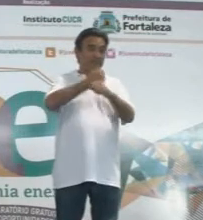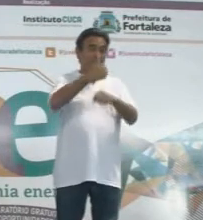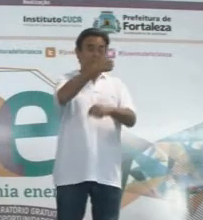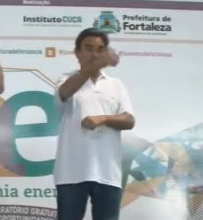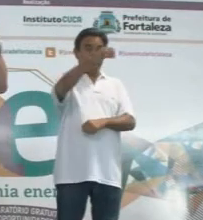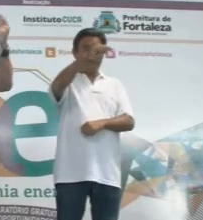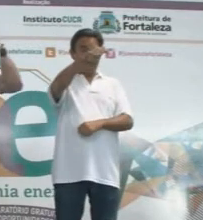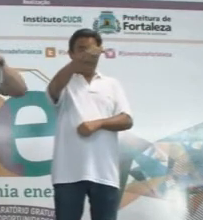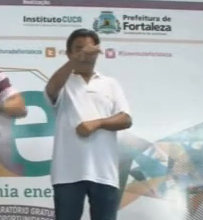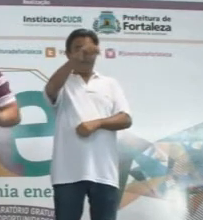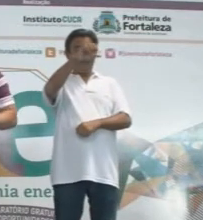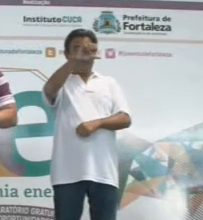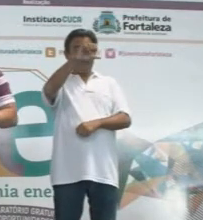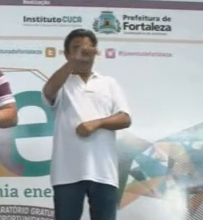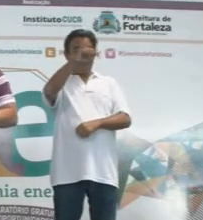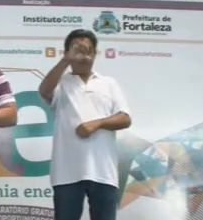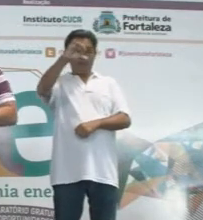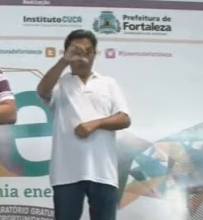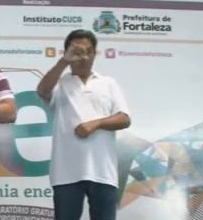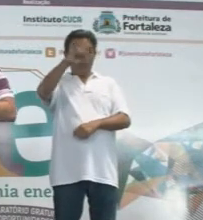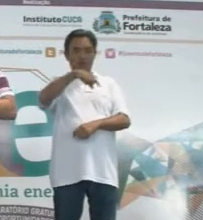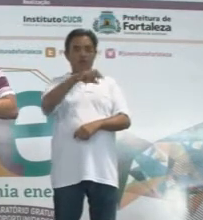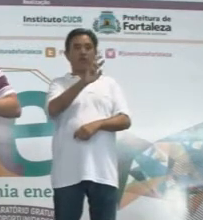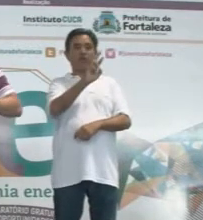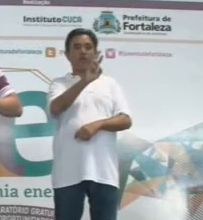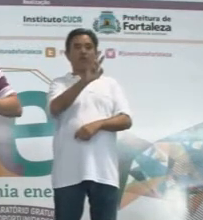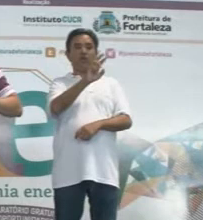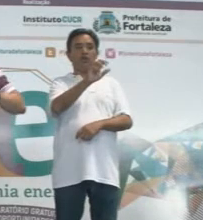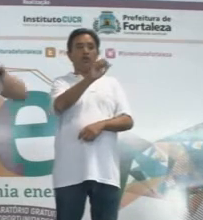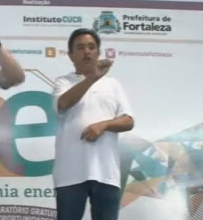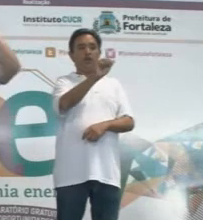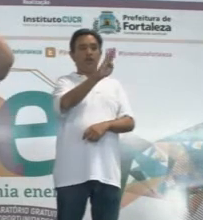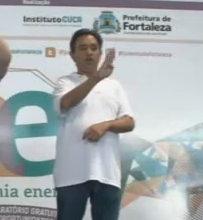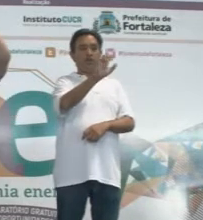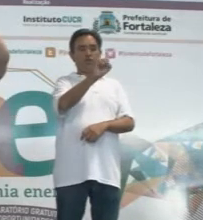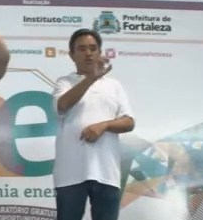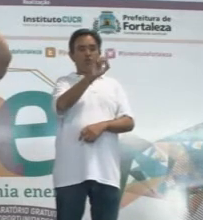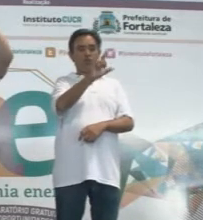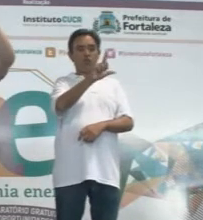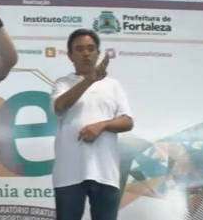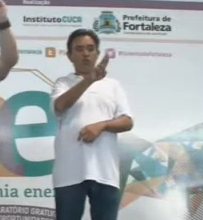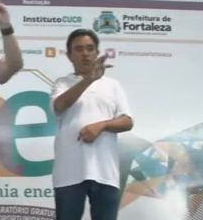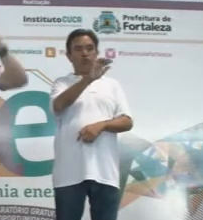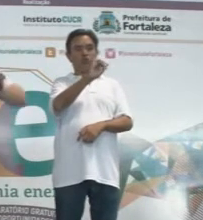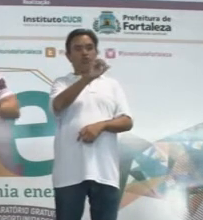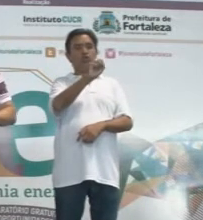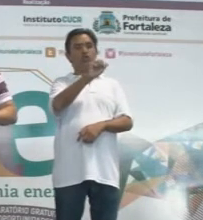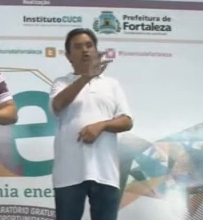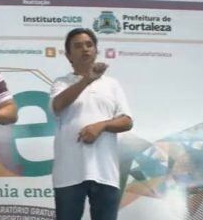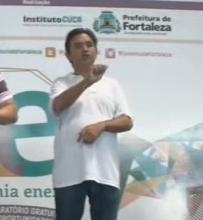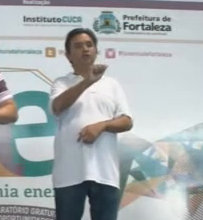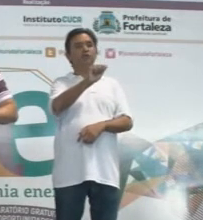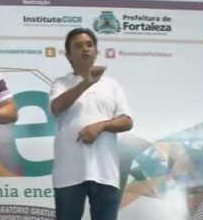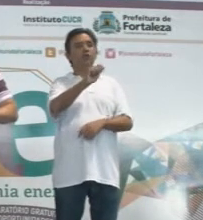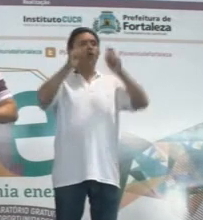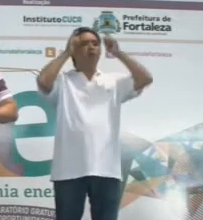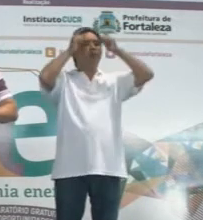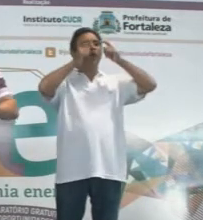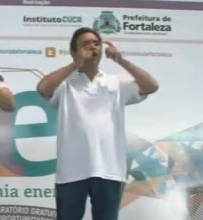Revolução, ela era absolutista, tá? Se ela é absolutista, o rei obedece que